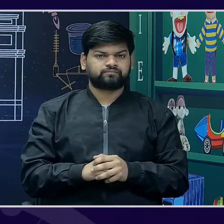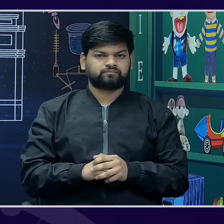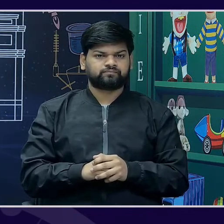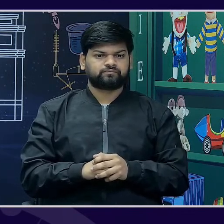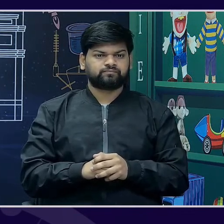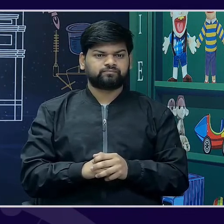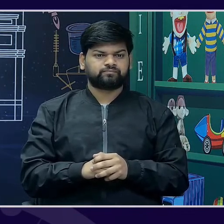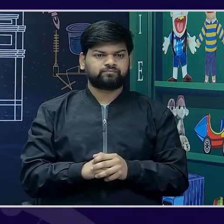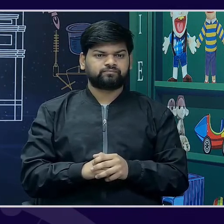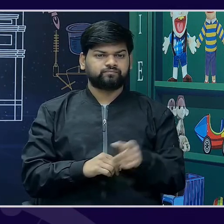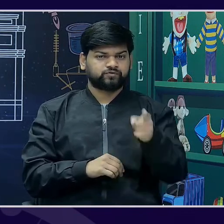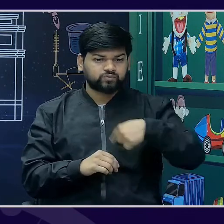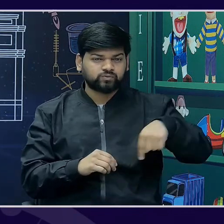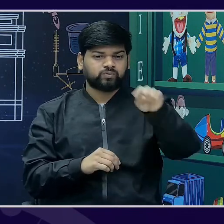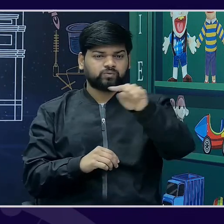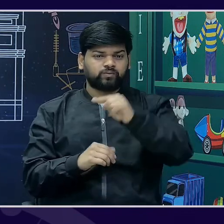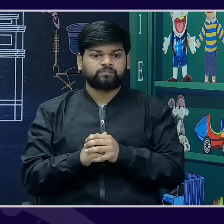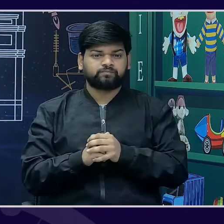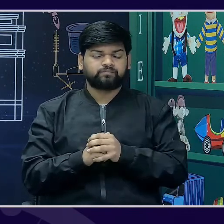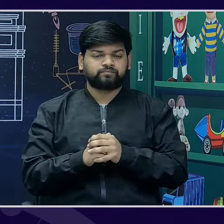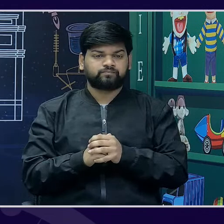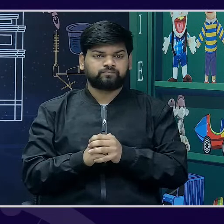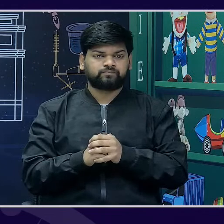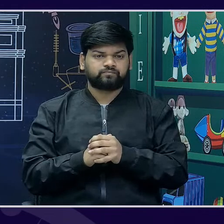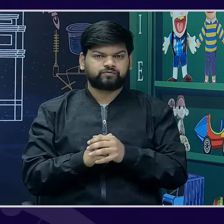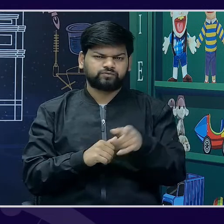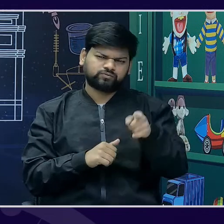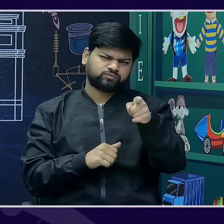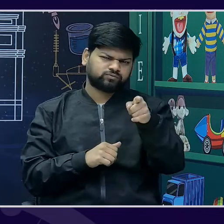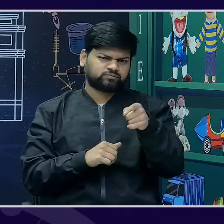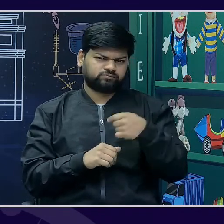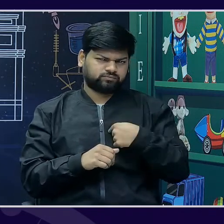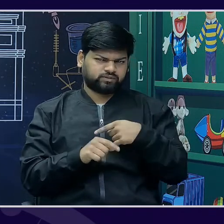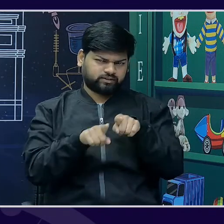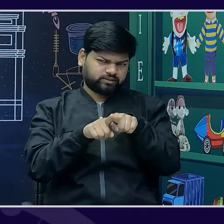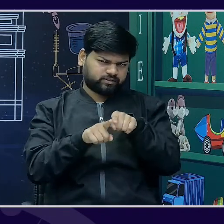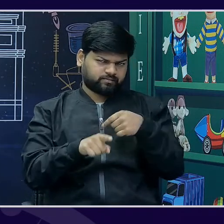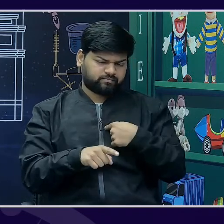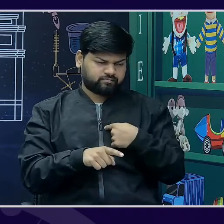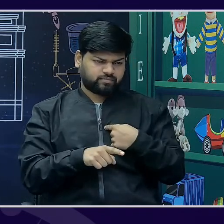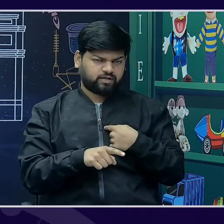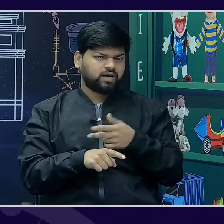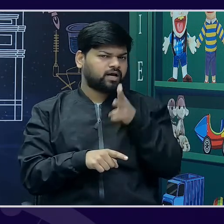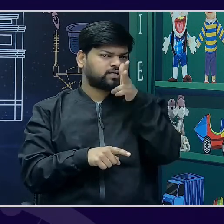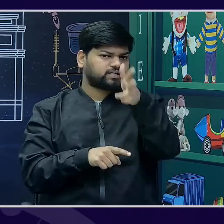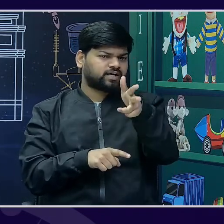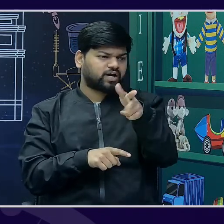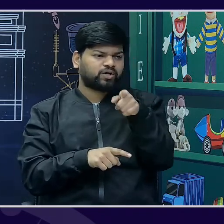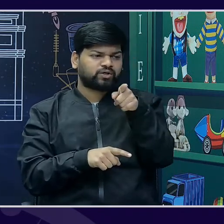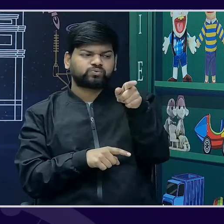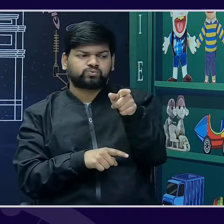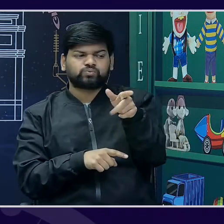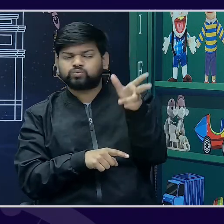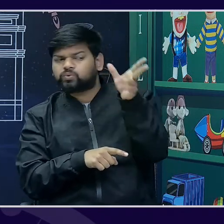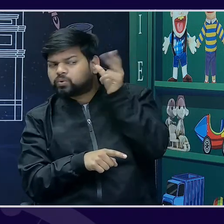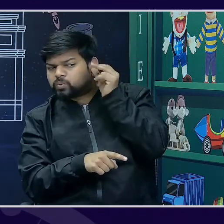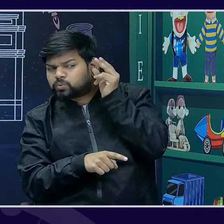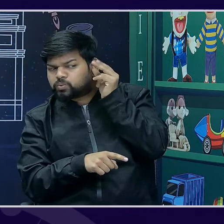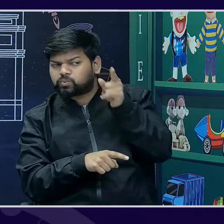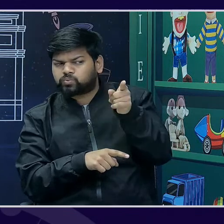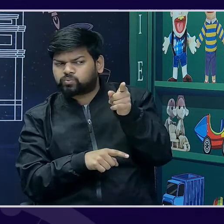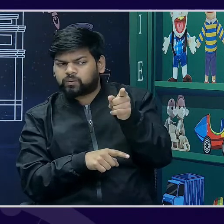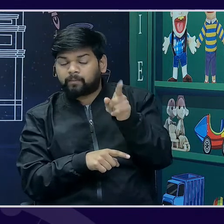are absolutely zapped because मैंने बोला आपने सुना मगर आपने उसको समझा नहीं. जी. So that is the importance of hearing in your